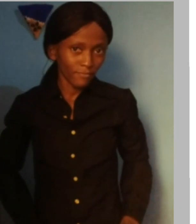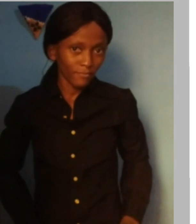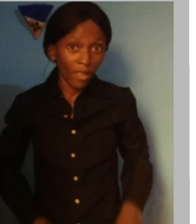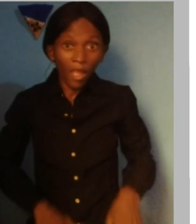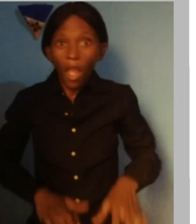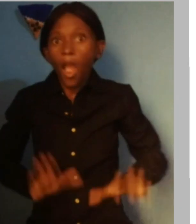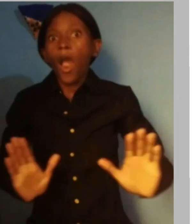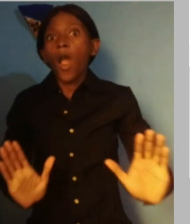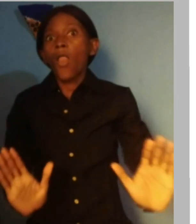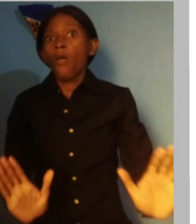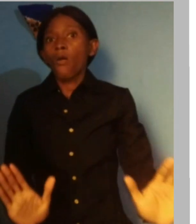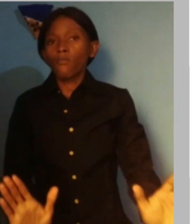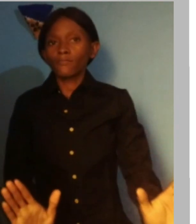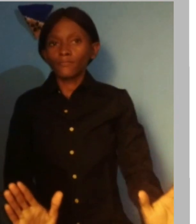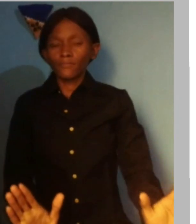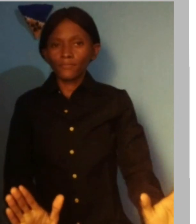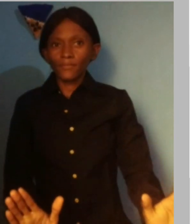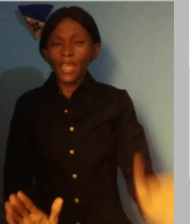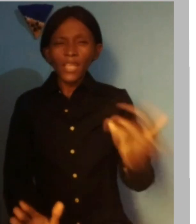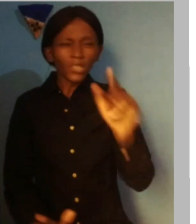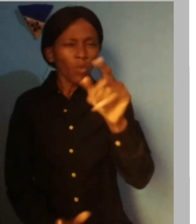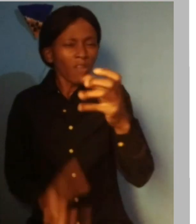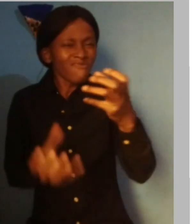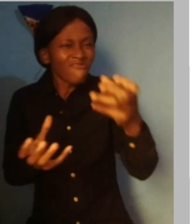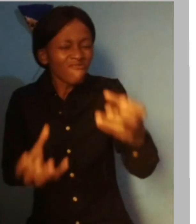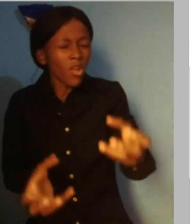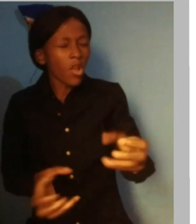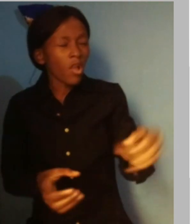terre. Alors,